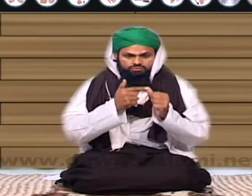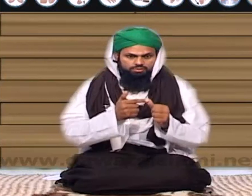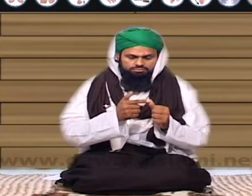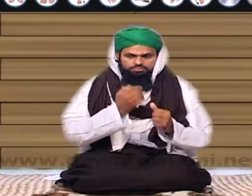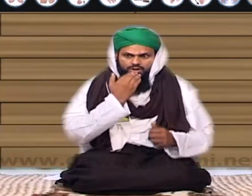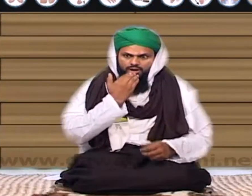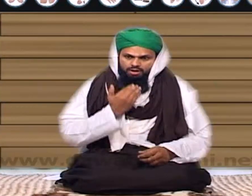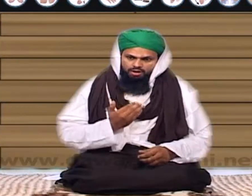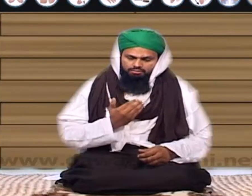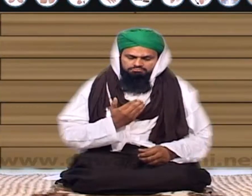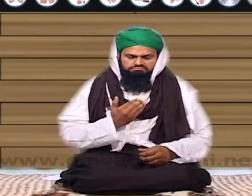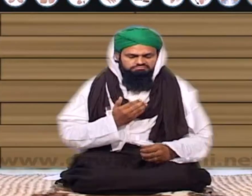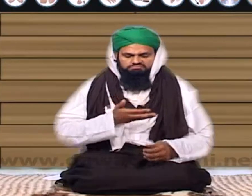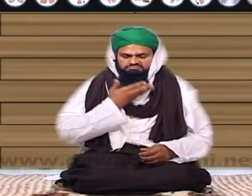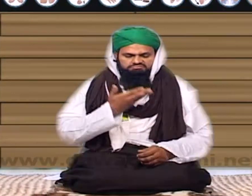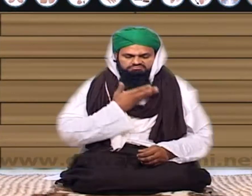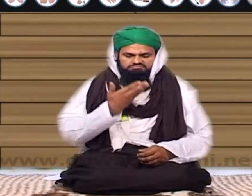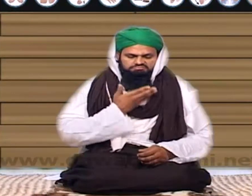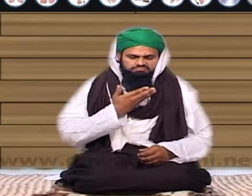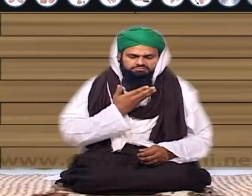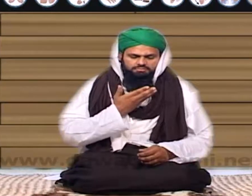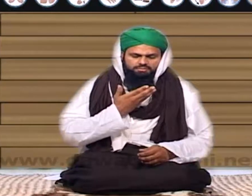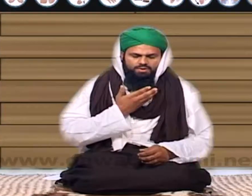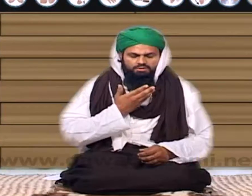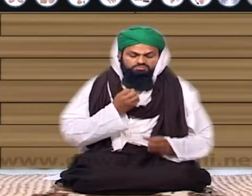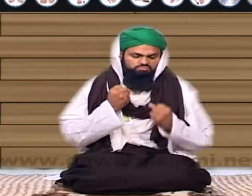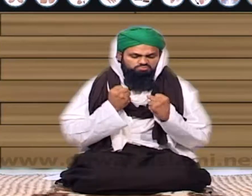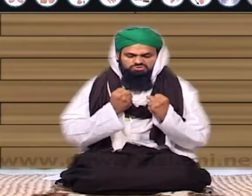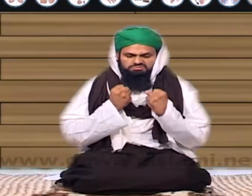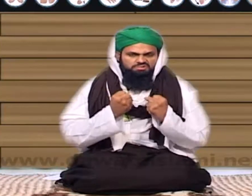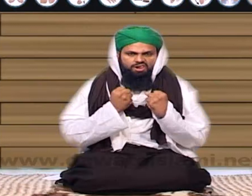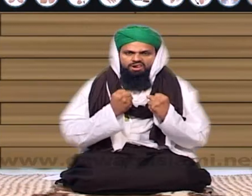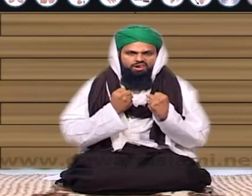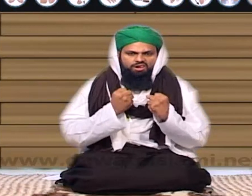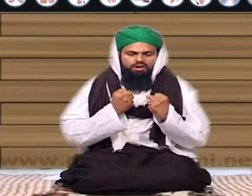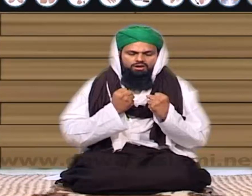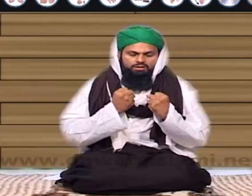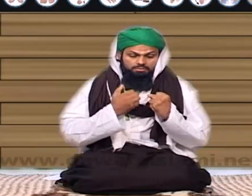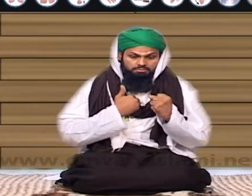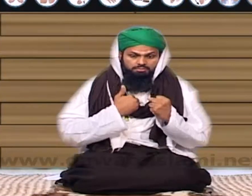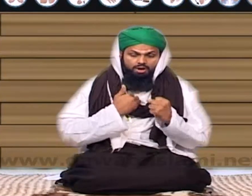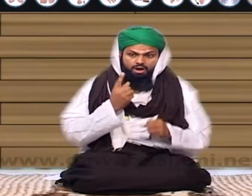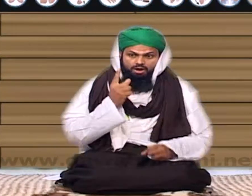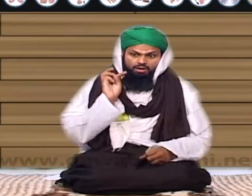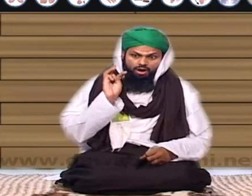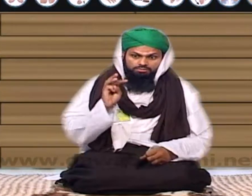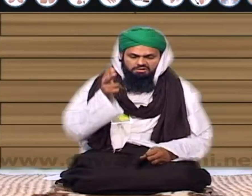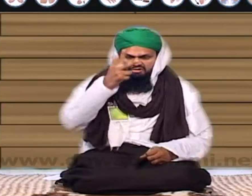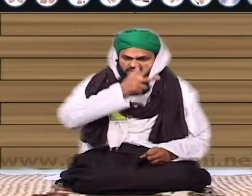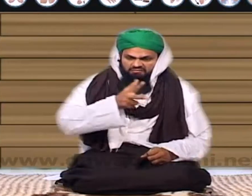پڑے اور فرمانے لگے کہ یہ تو مجھ سے نہیں ہو سکتا کہ روز کی 1000 رکعت اور ہر رکعت میں 1000